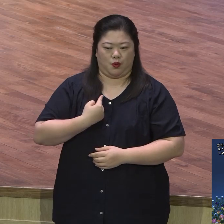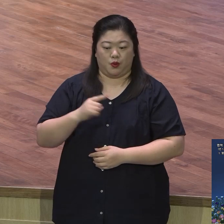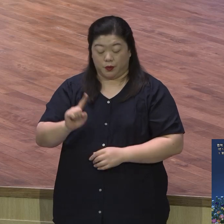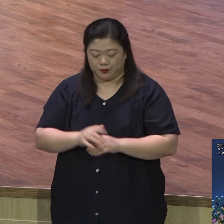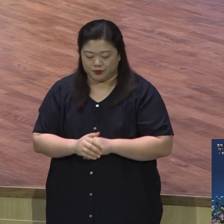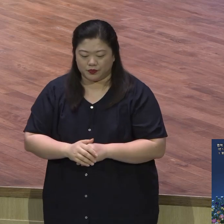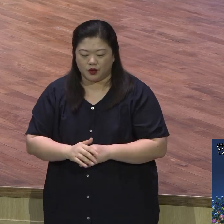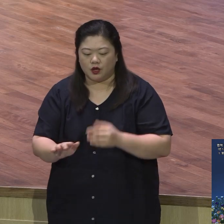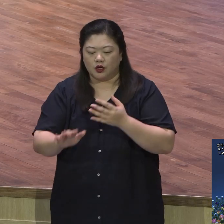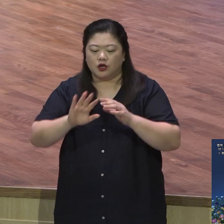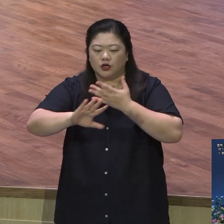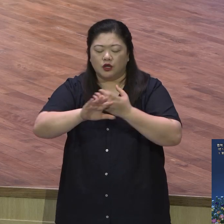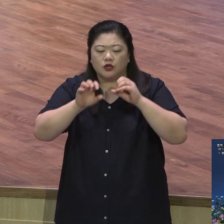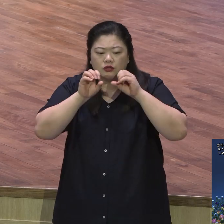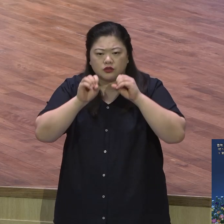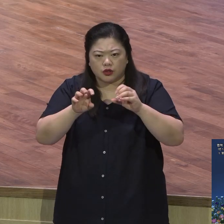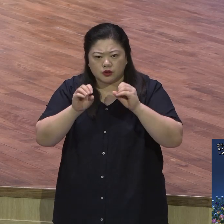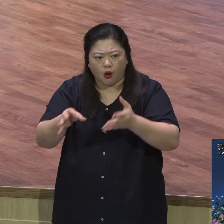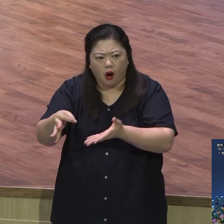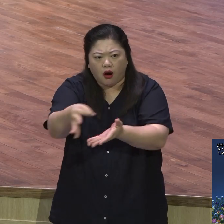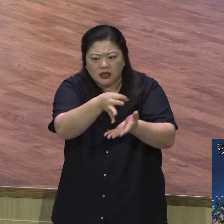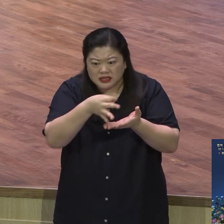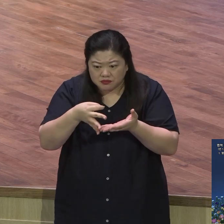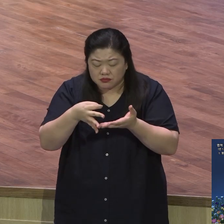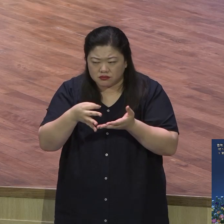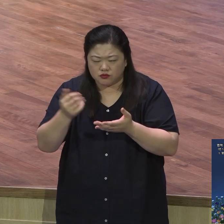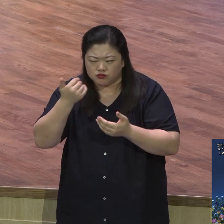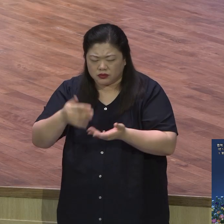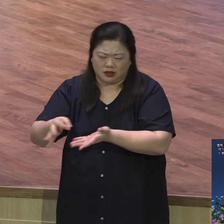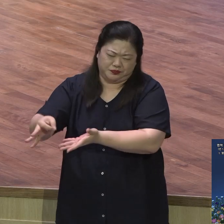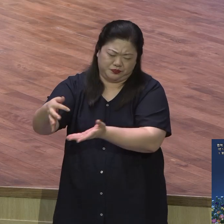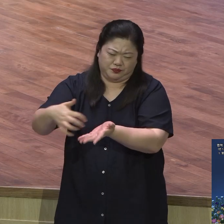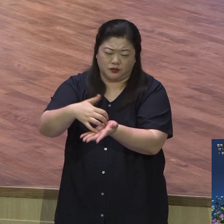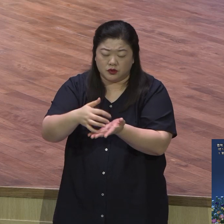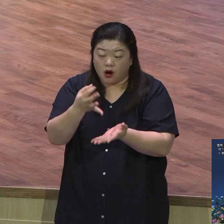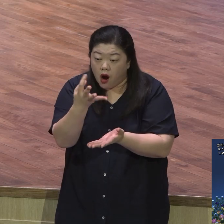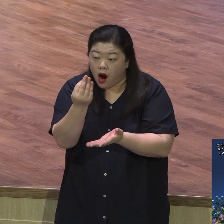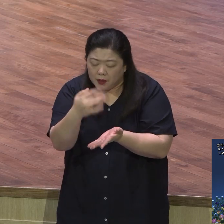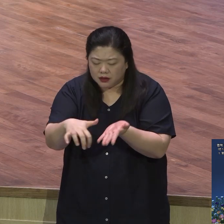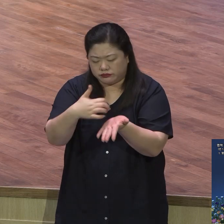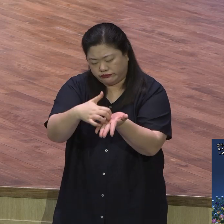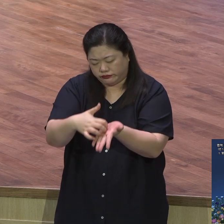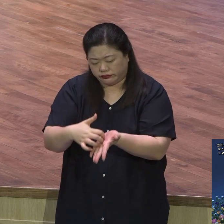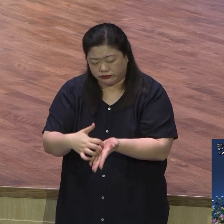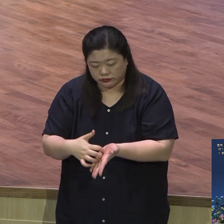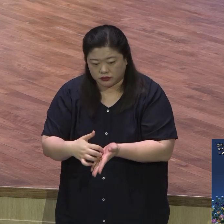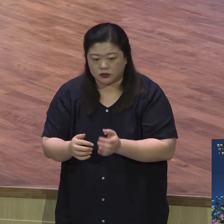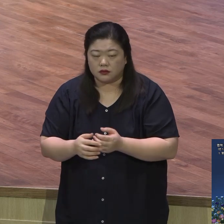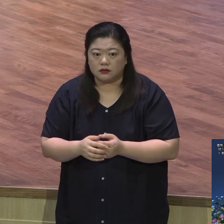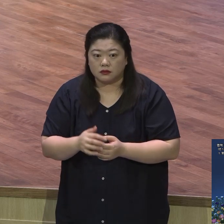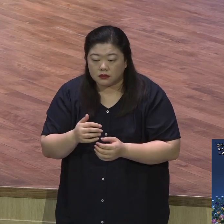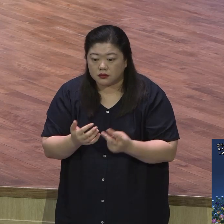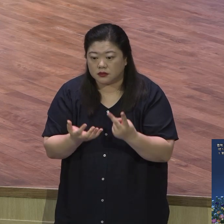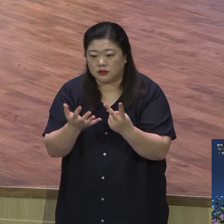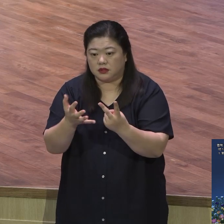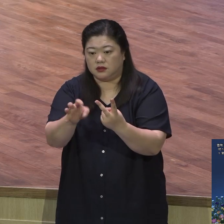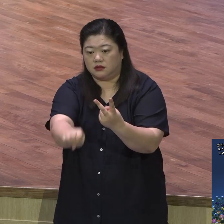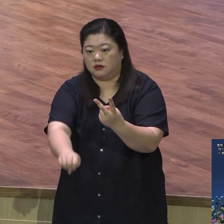그렇게 자발적으로 모았는데 2억 이놈 차량을 보내주고 자금 또 보내주고